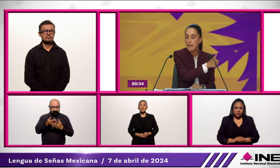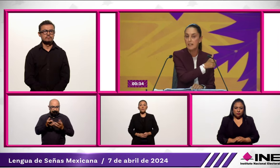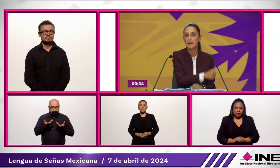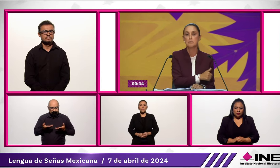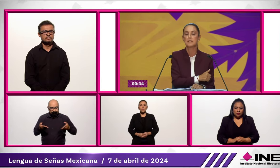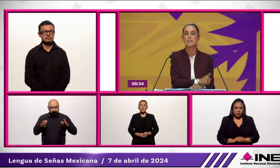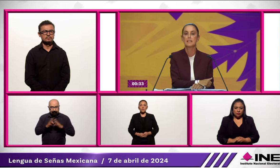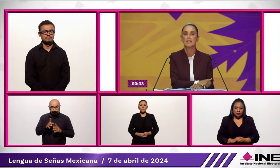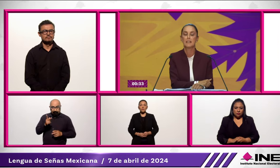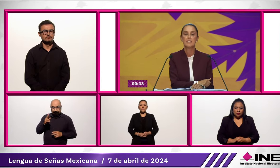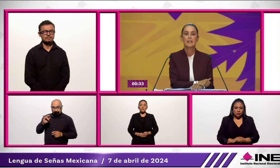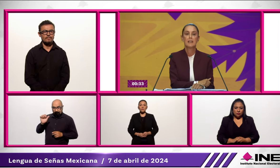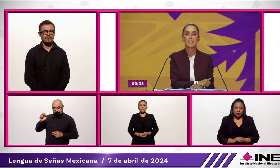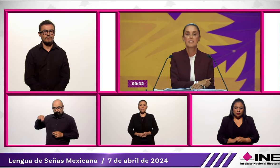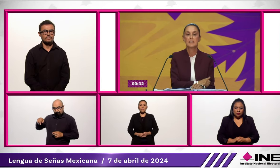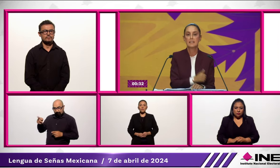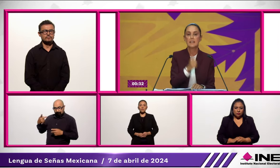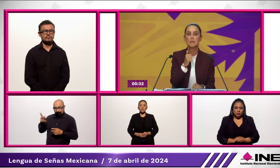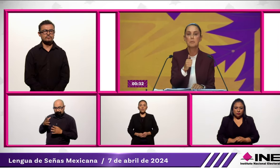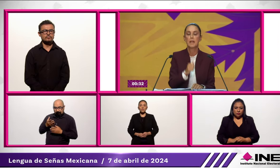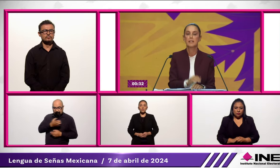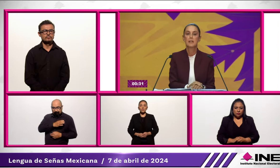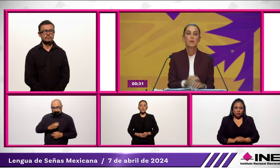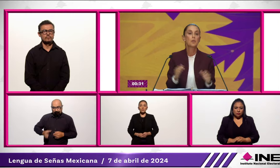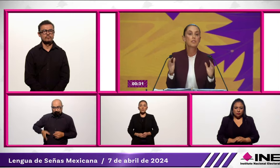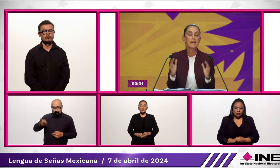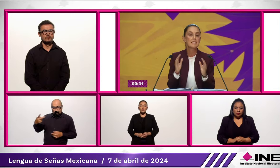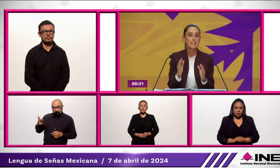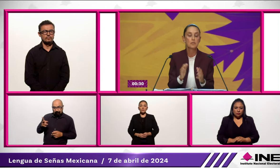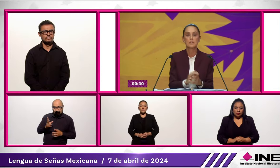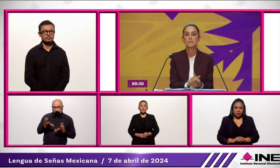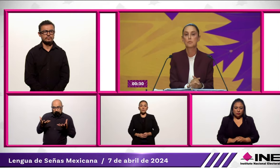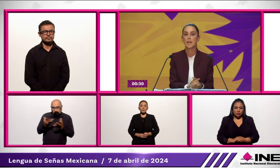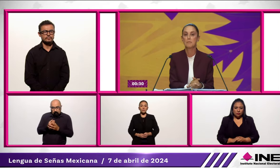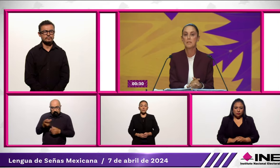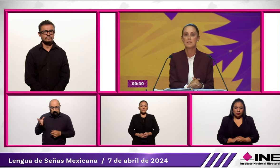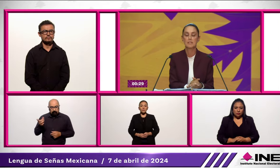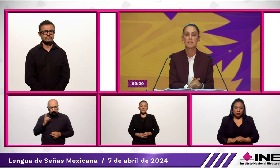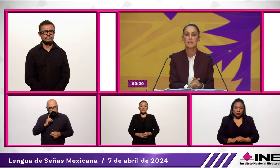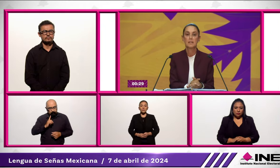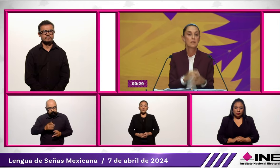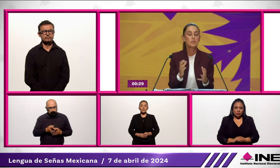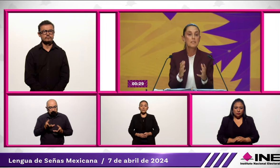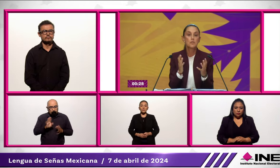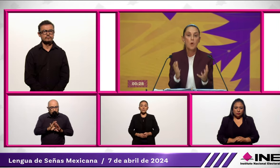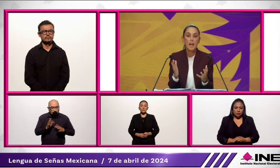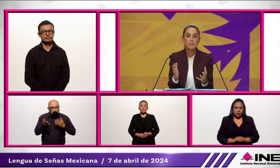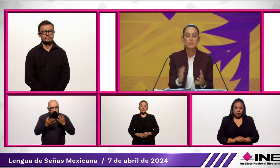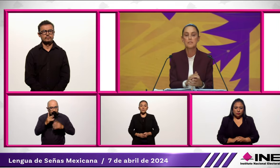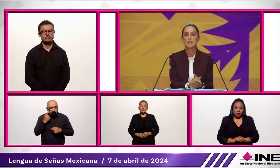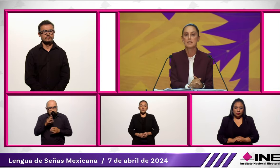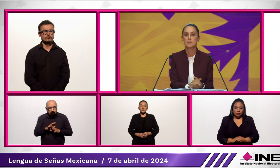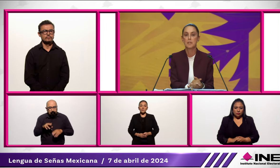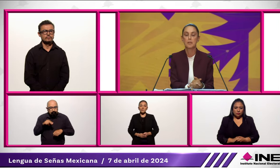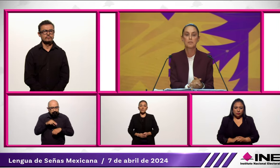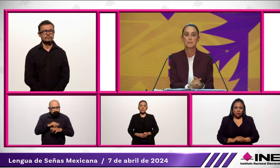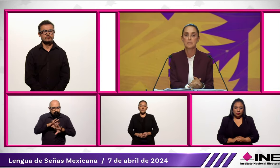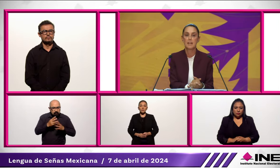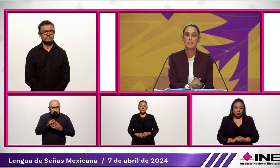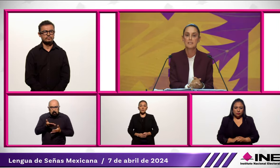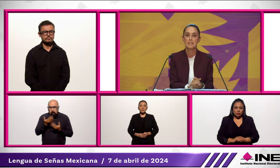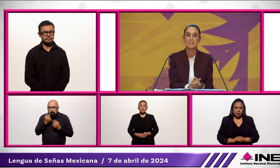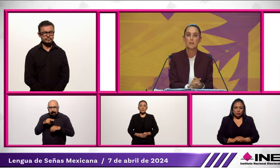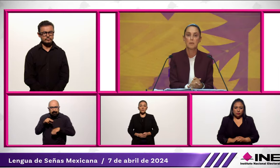del PRIAN, que representa la candidata del PRIAN, los accesos a estudiar medicina. Entonces, no hay suficientes